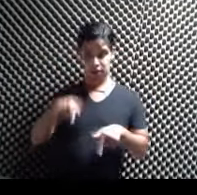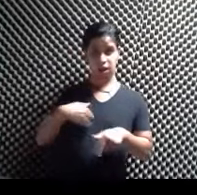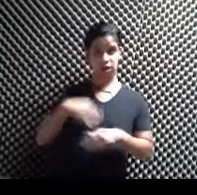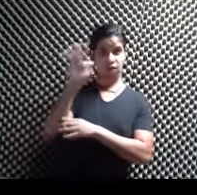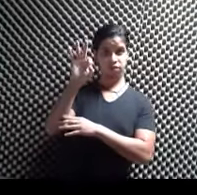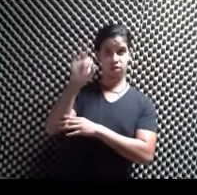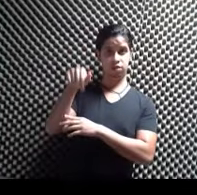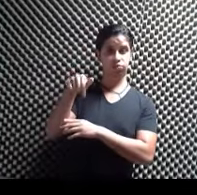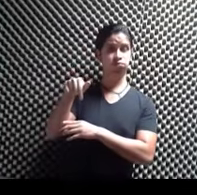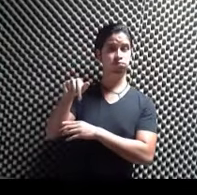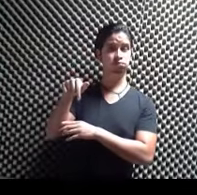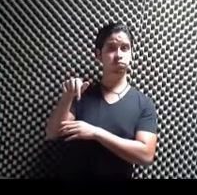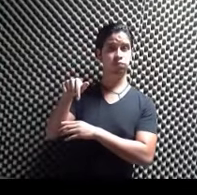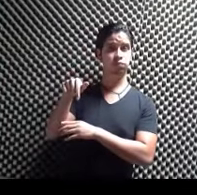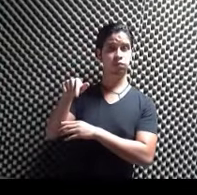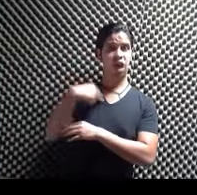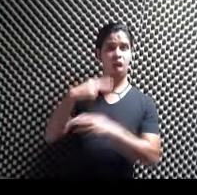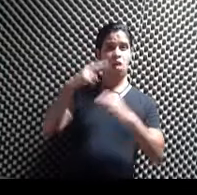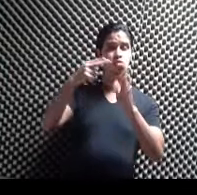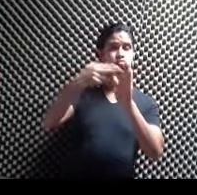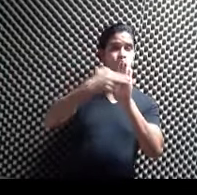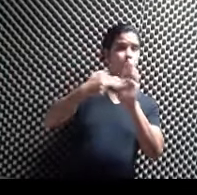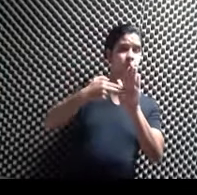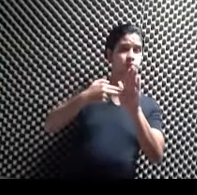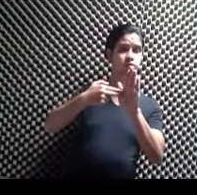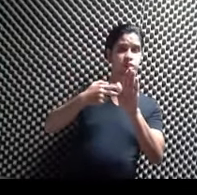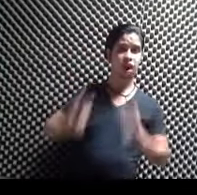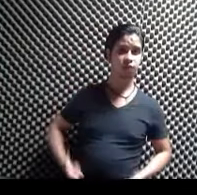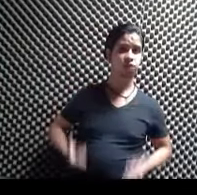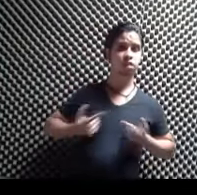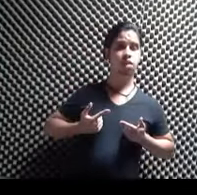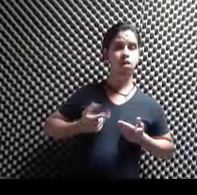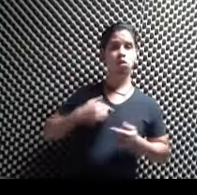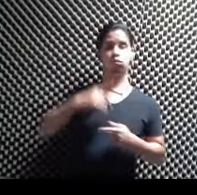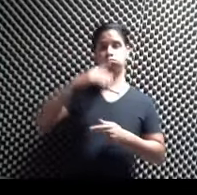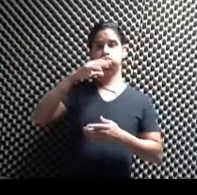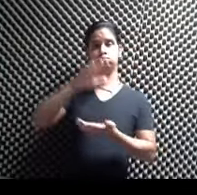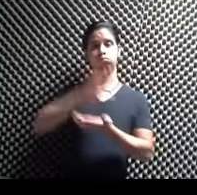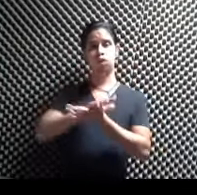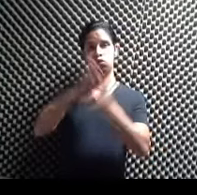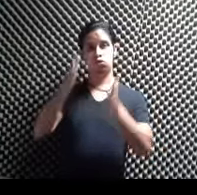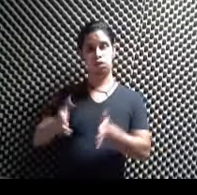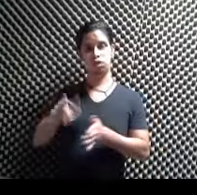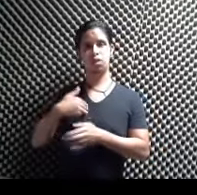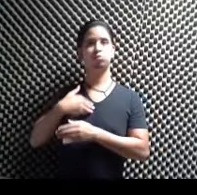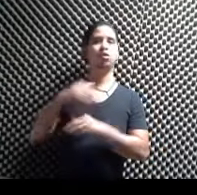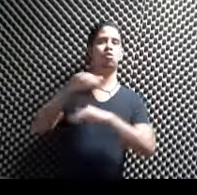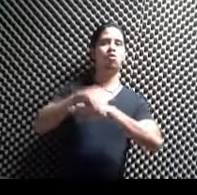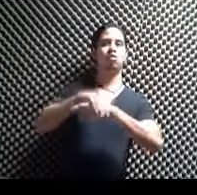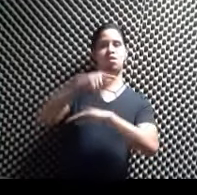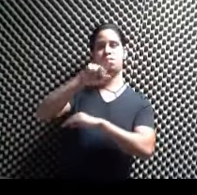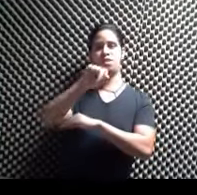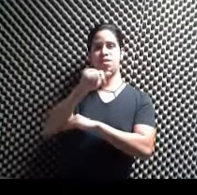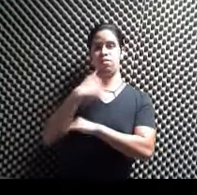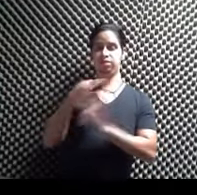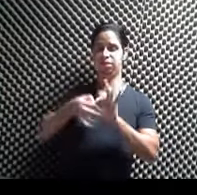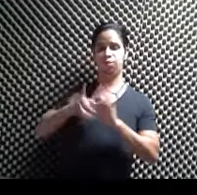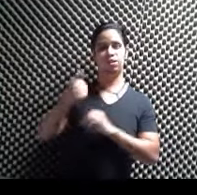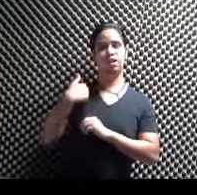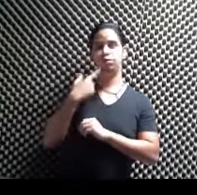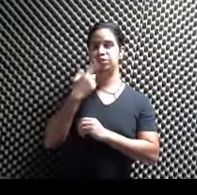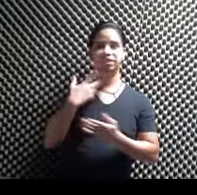viernes, este sábado. Que vivan los estudiantes. Que vivan los estudiantes, Noches de Peña. Mira qué bien. Así que no, porque bendito a José lo tenemos. Él va a terminar,